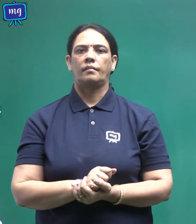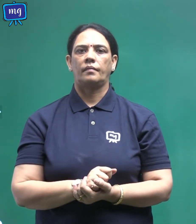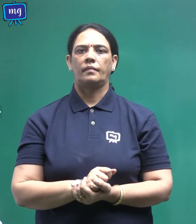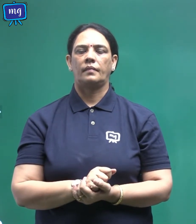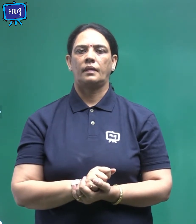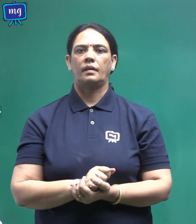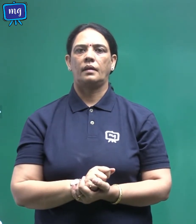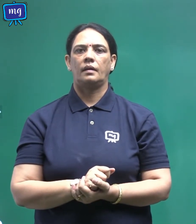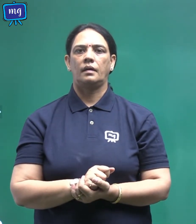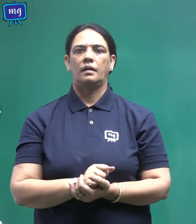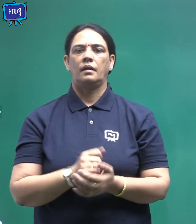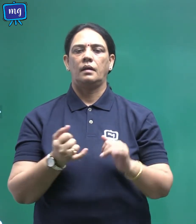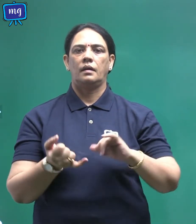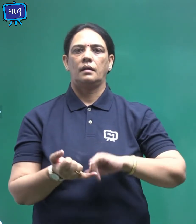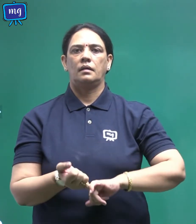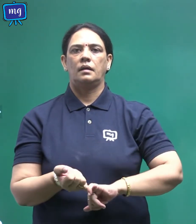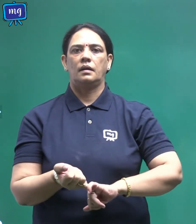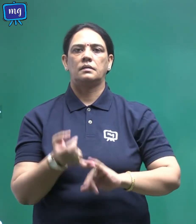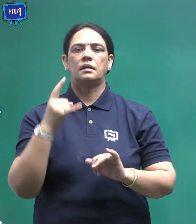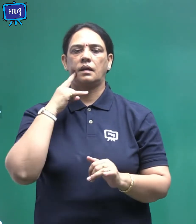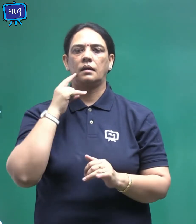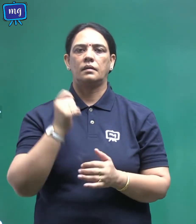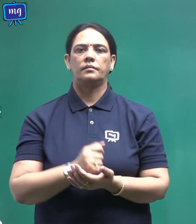साधारण ब्याज